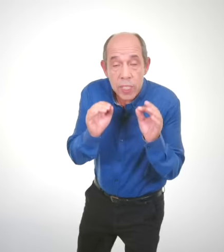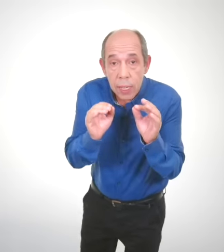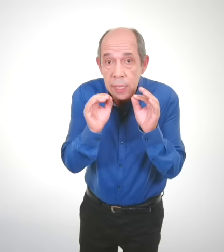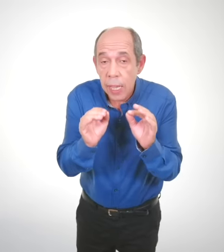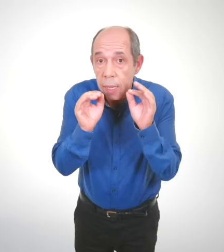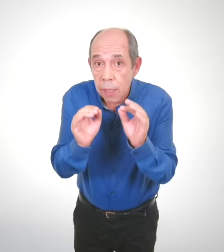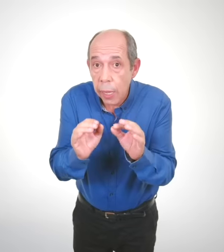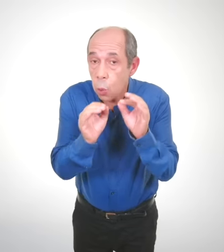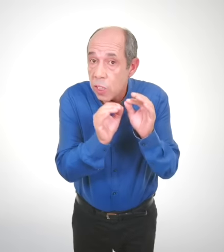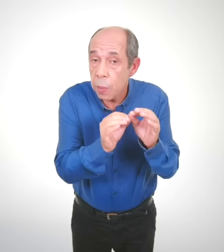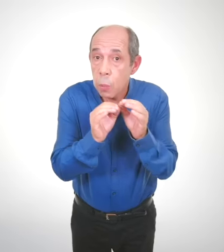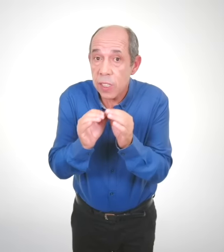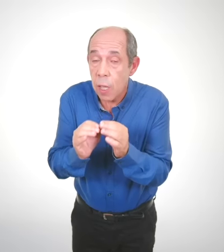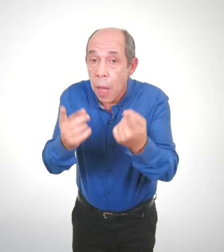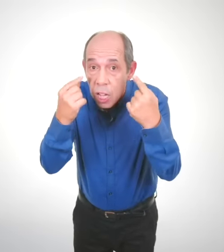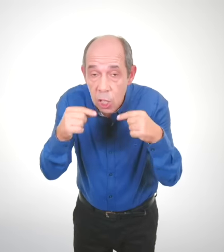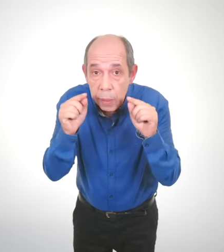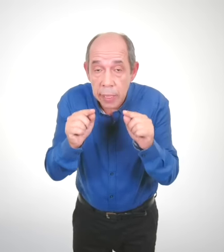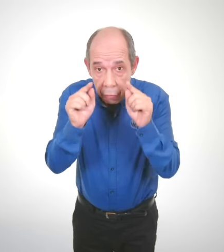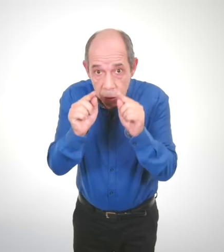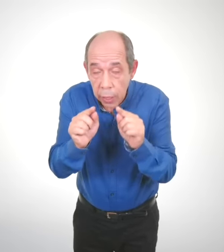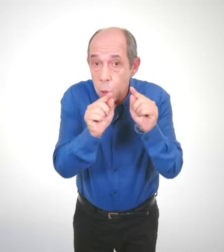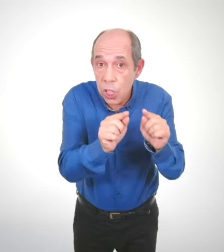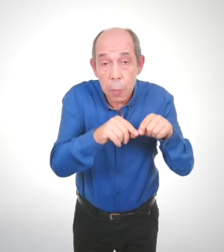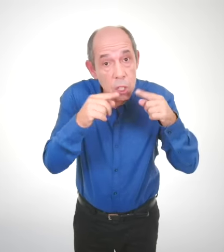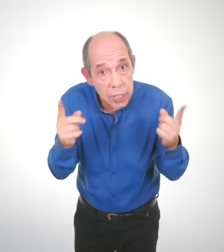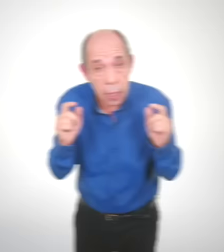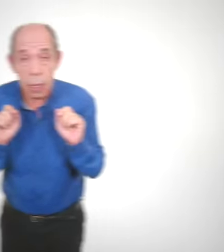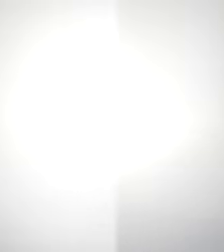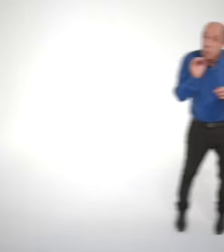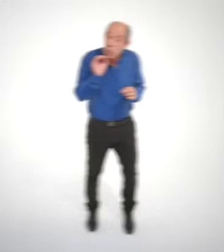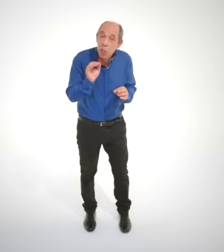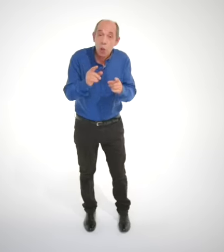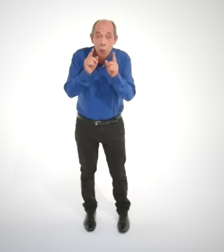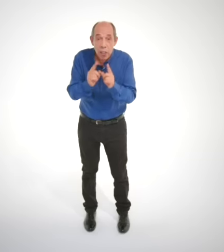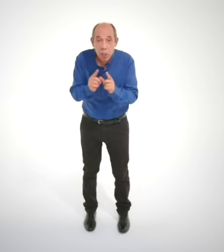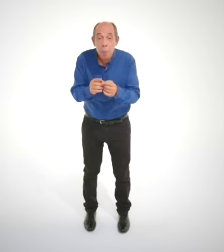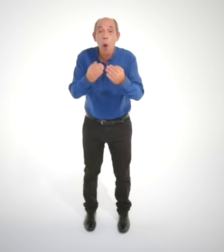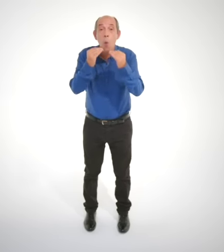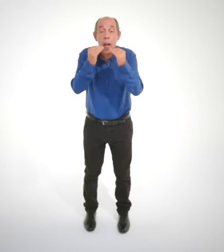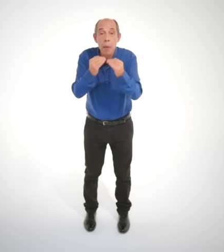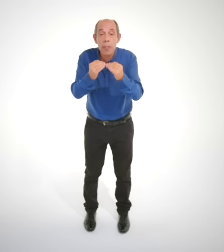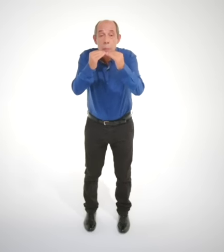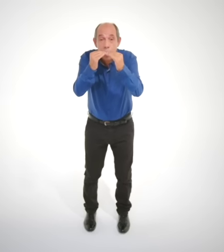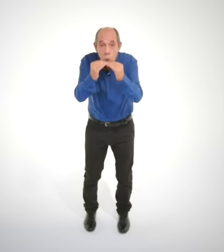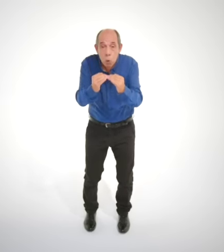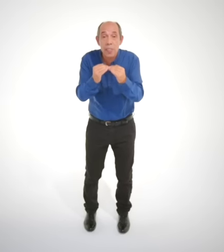وزارة انتقال الطاقي والتنمية المستدامة جابت لنا فكرة وتجربة جديدة باش نشاركوا في هذه التجربة، ولا بد من نقصوا من